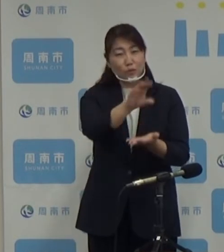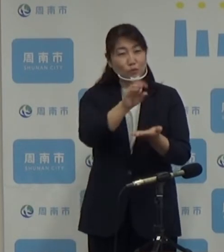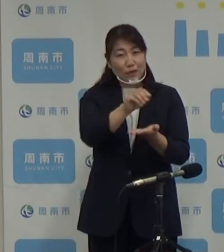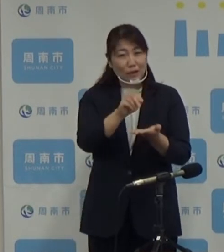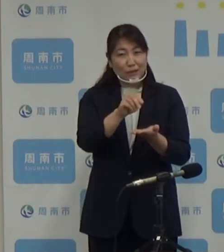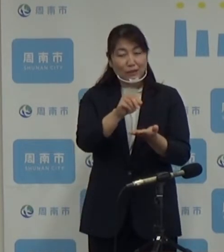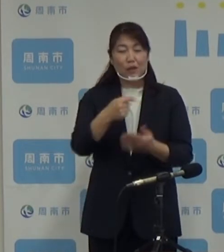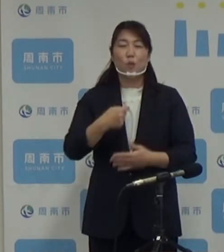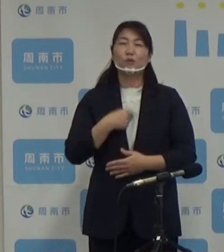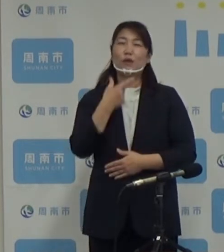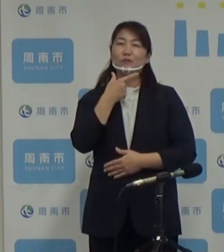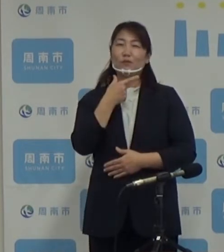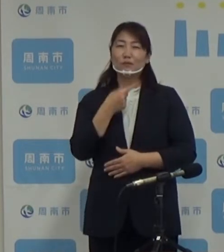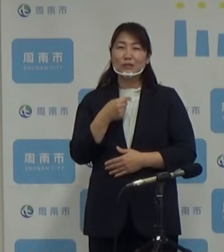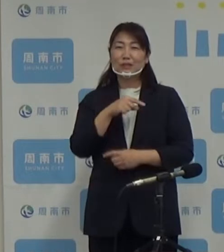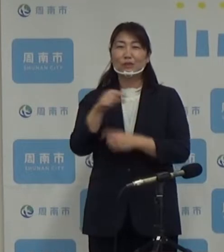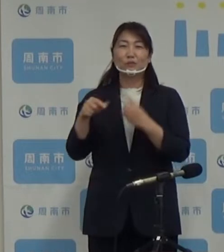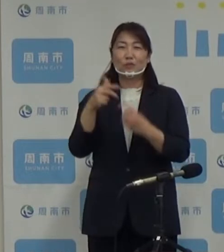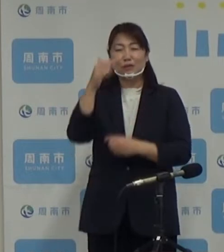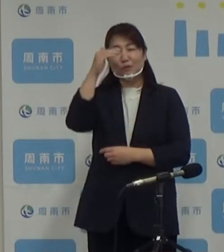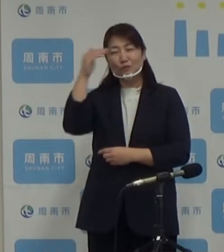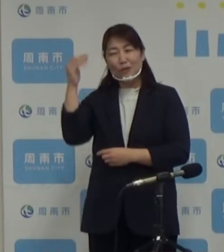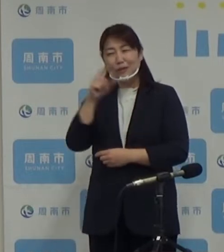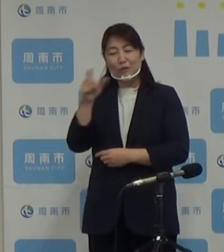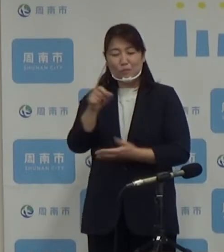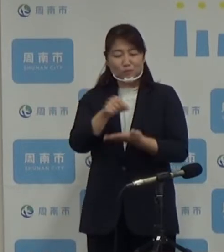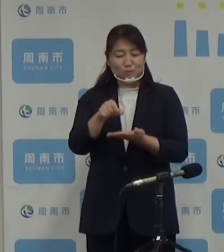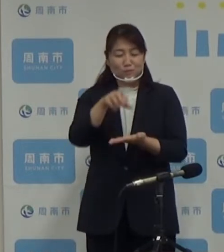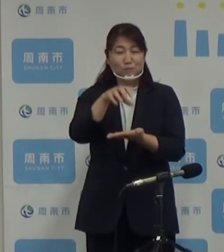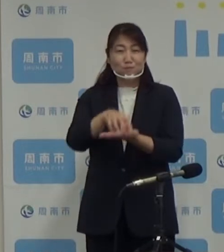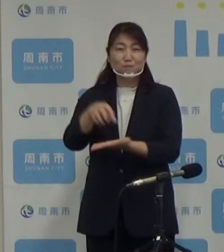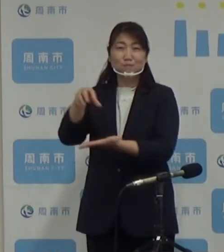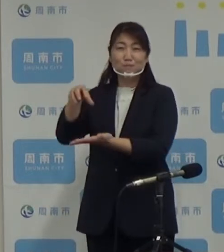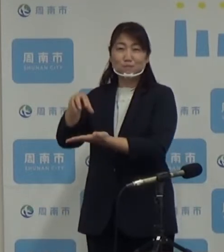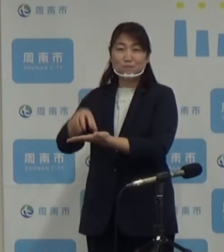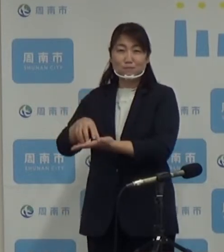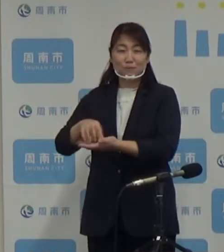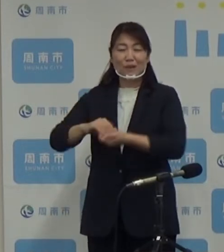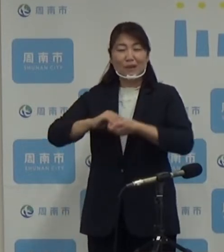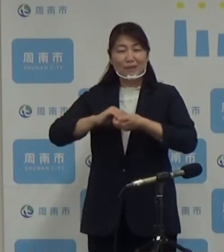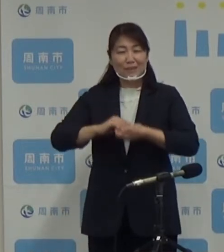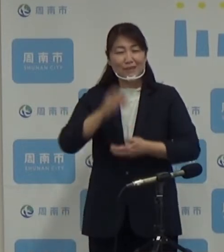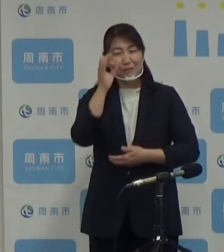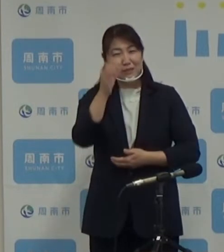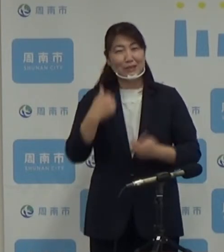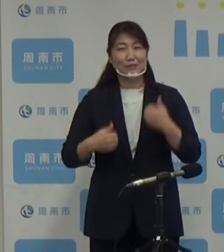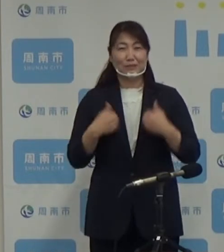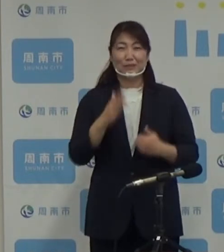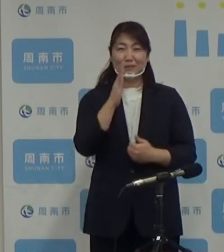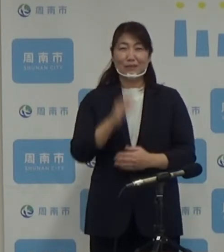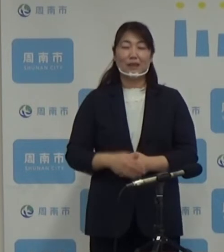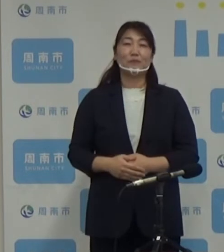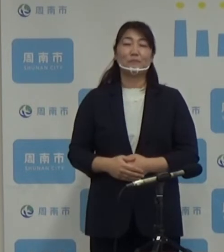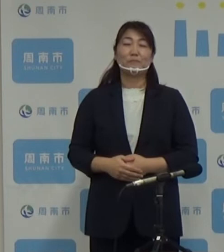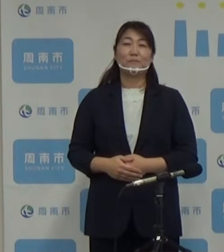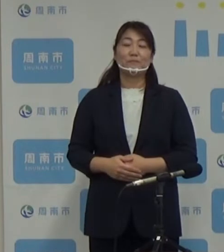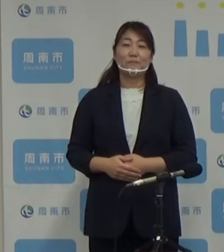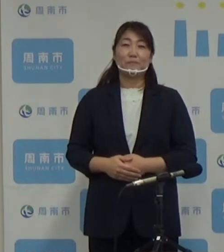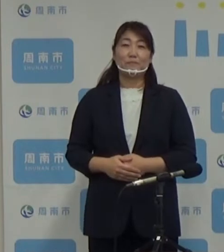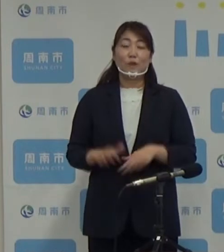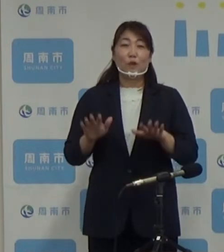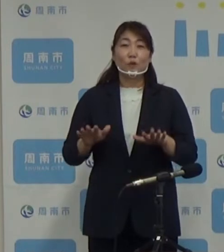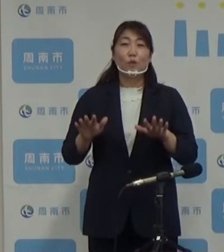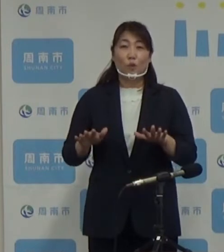な周南市の風景などの記事を掲載していますのでぜひお楽しみくださいなお本日